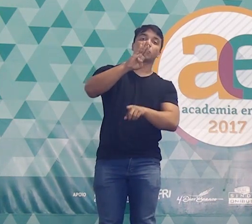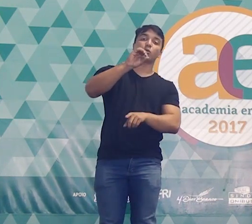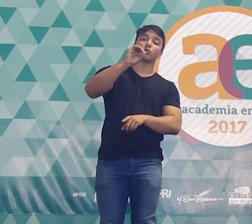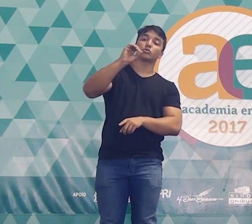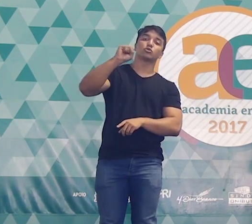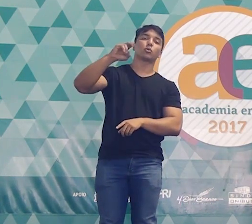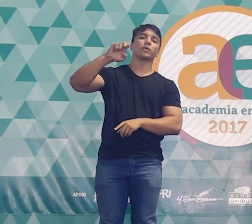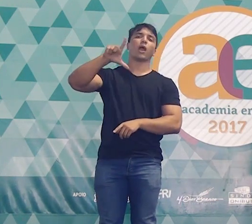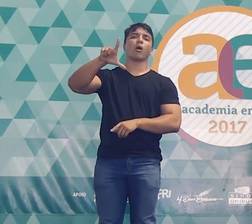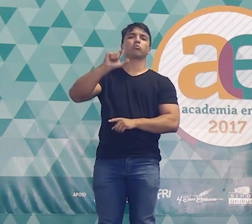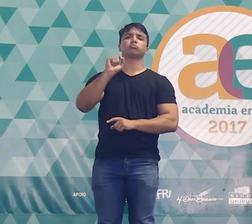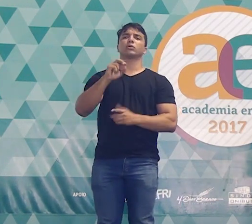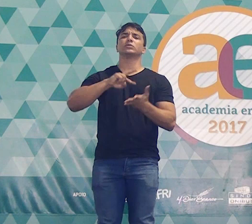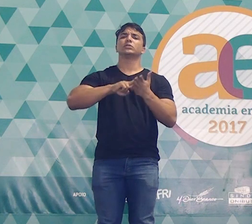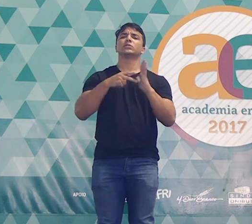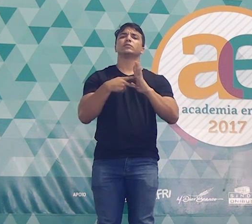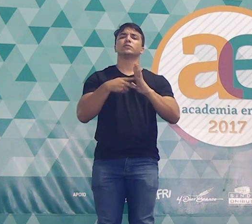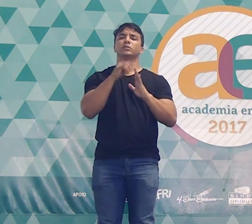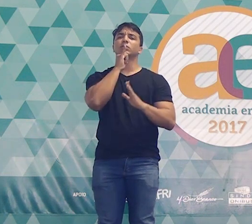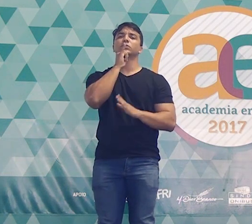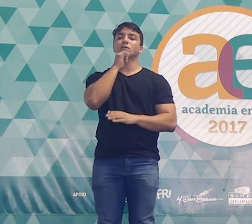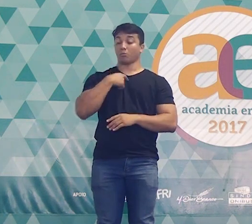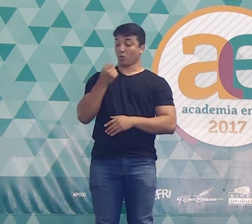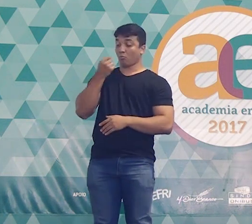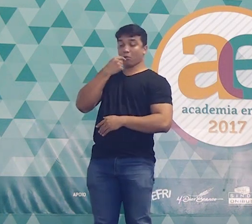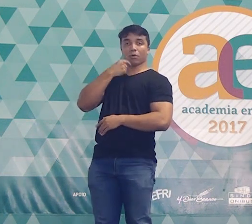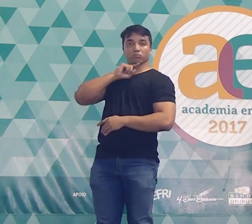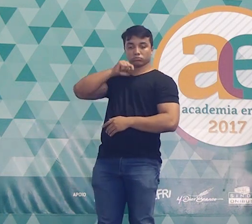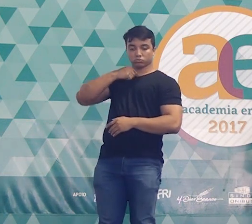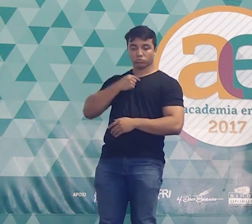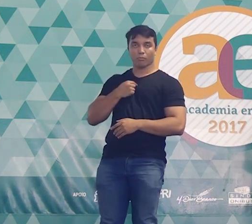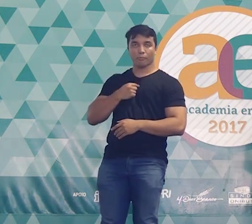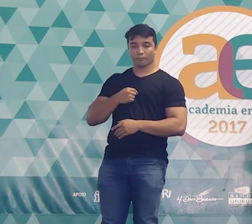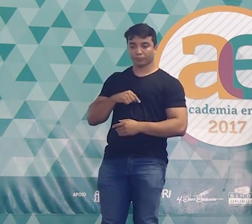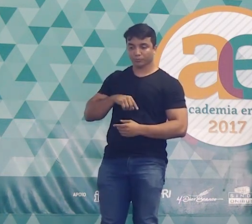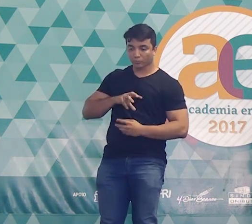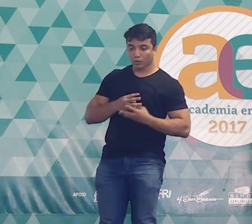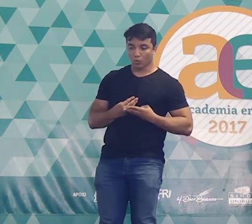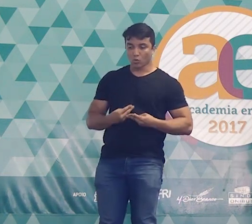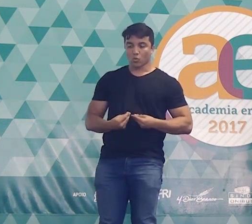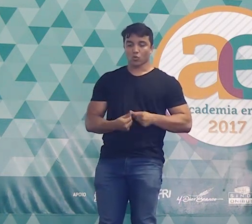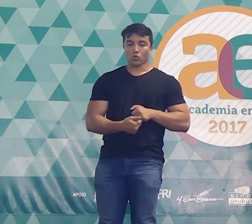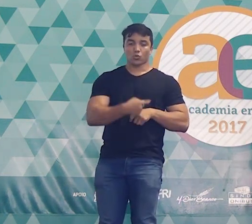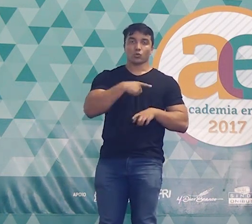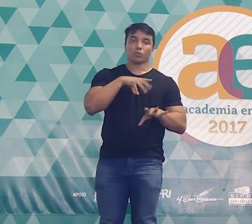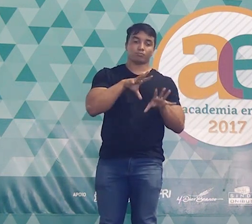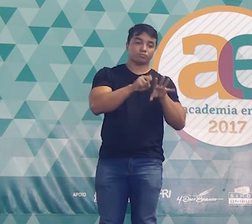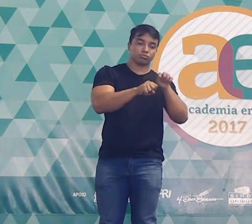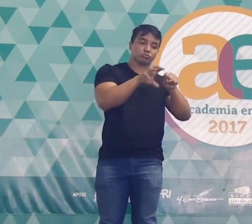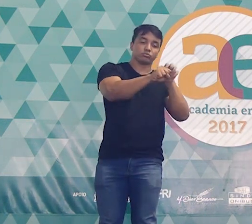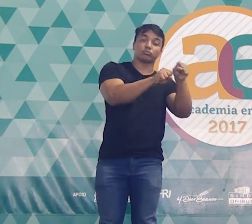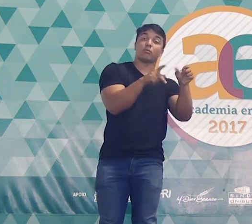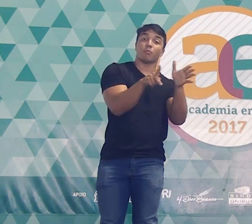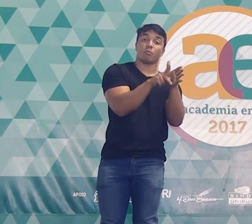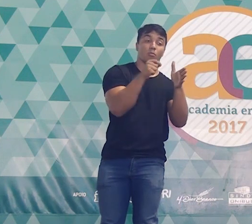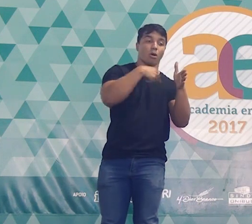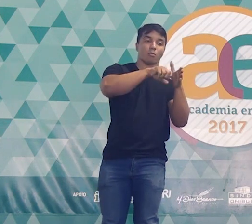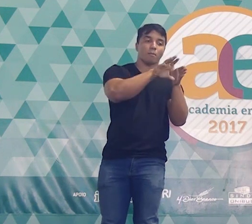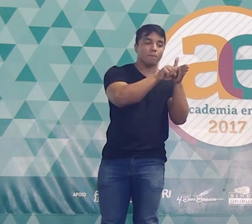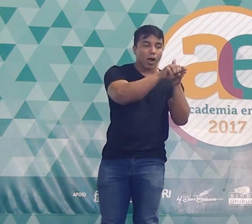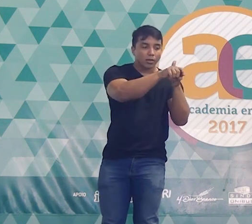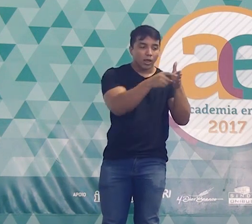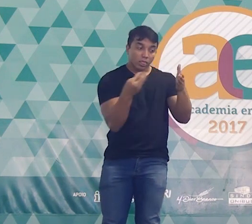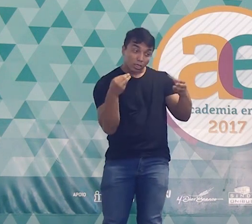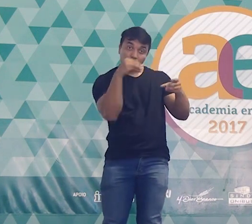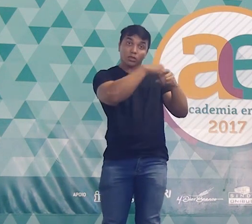antirribossomial. Olha o que ele está dizendo para ti. Quando eu tomar um antibiótico, esse antibiótico vai destruir de alguma maneira os ribossomos das